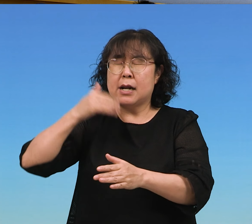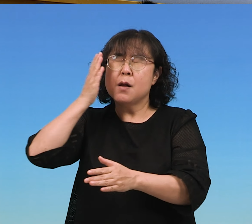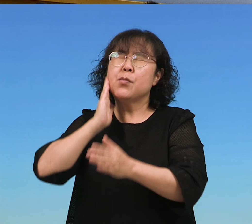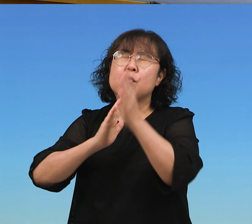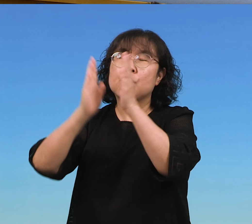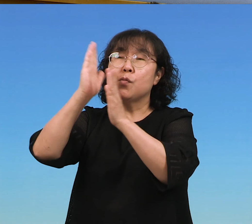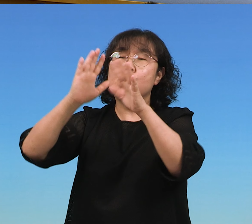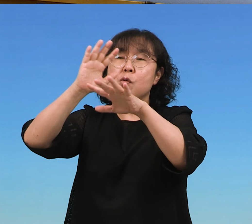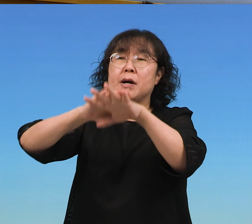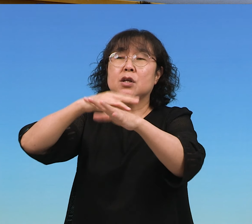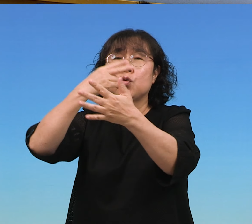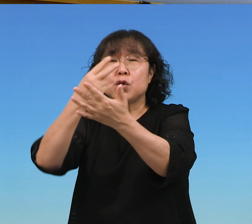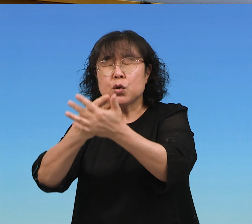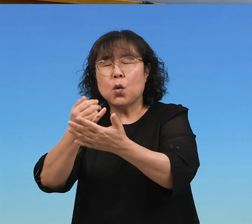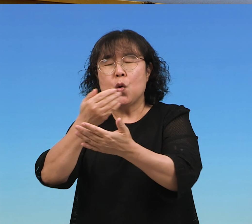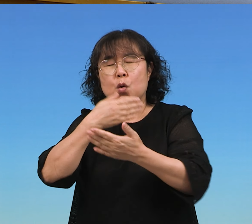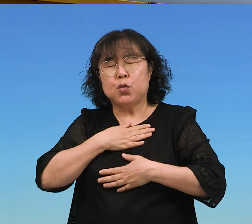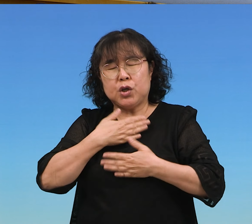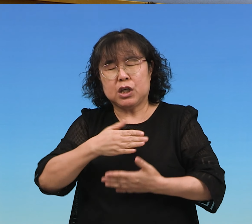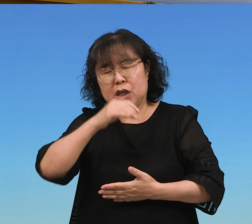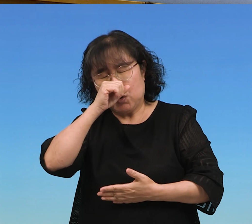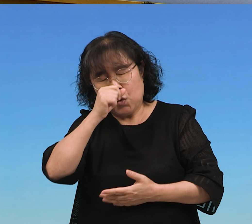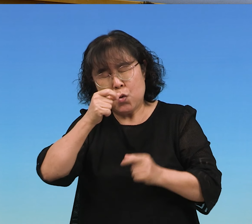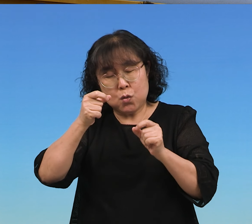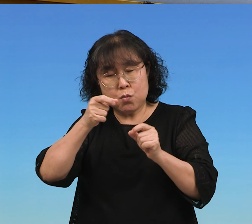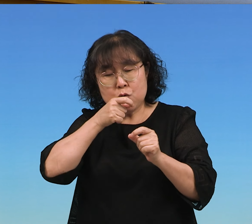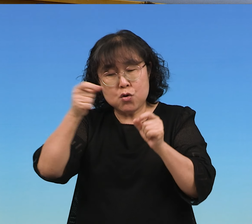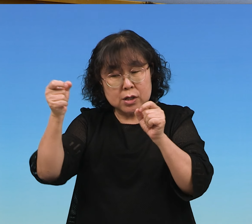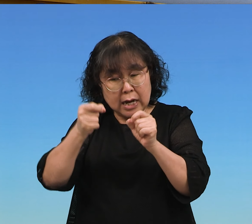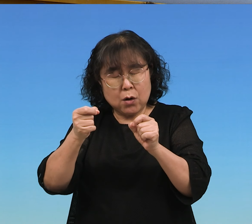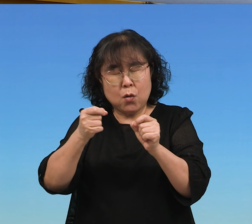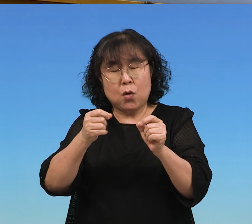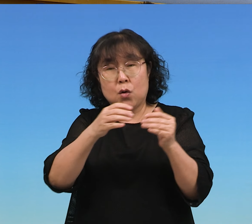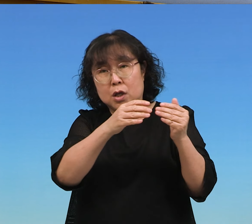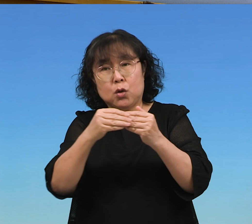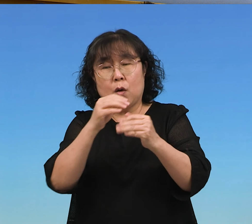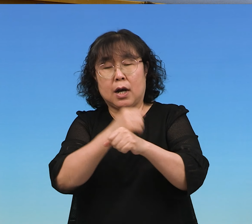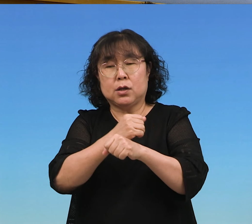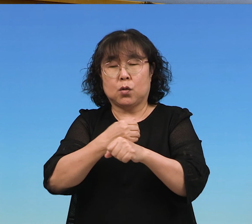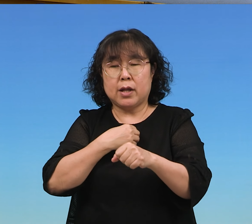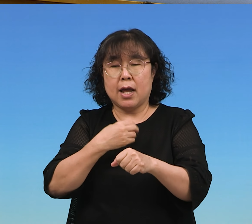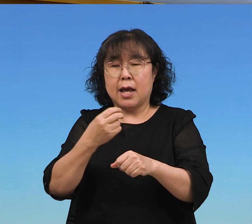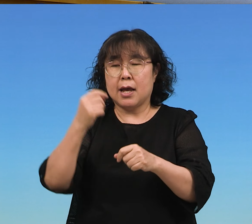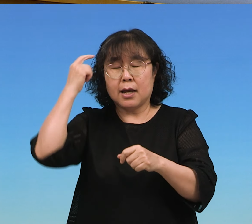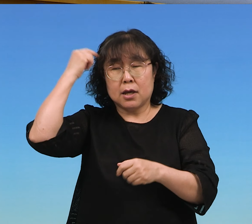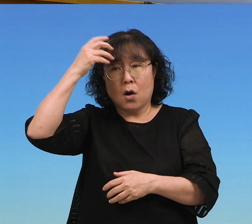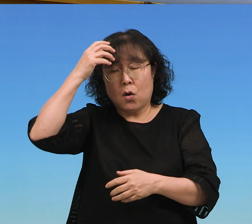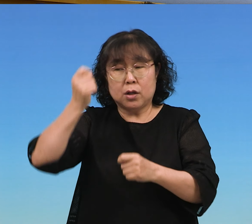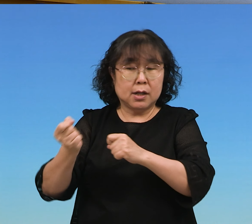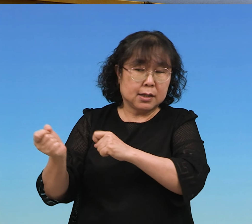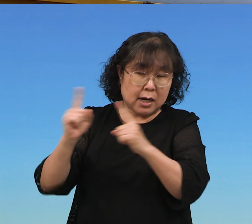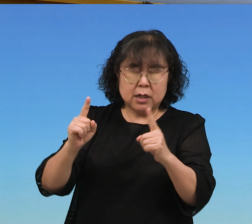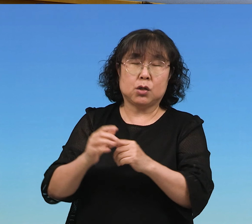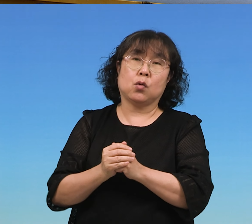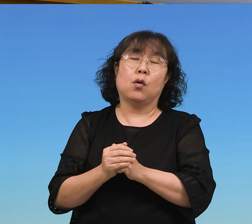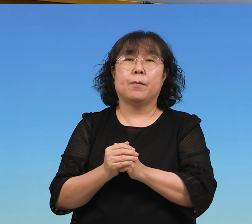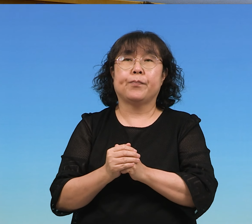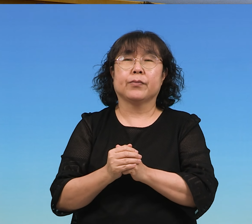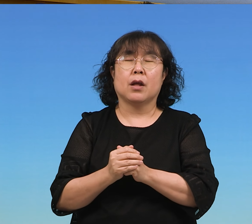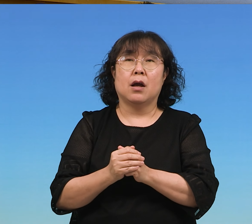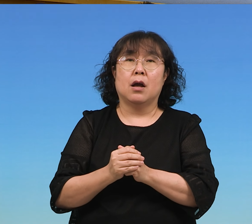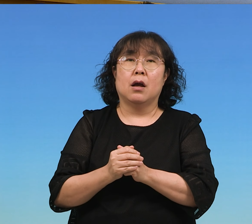그가 나를 푸른 풀밭에 누이시며 쉴만한 물가로 인도하시는 도다. 내 영혼을 소생시키시고 자기 이름을